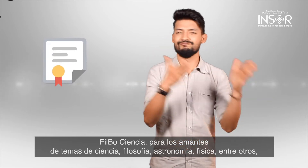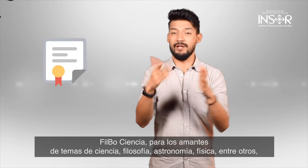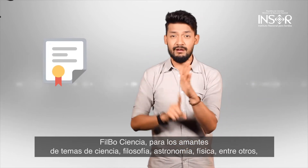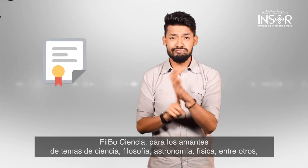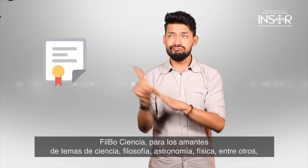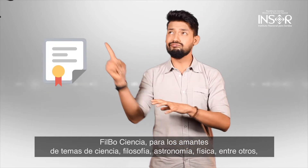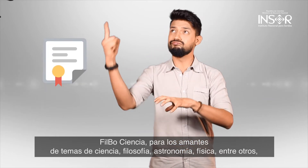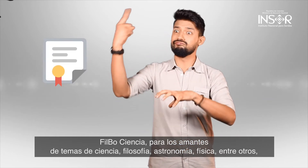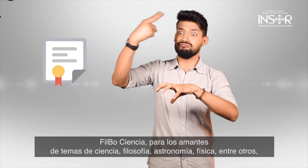física, entre otros